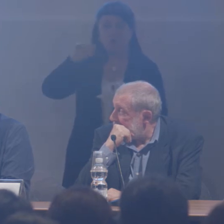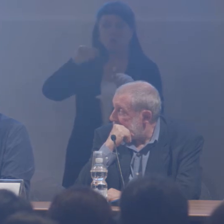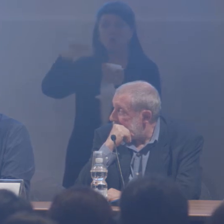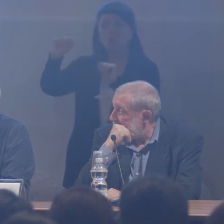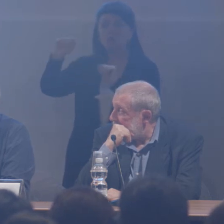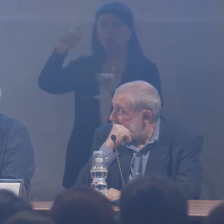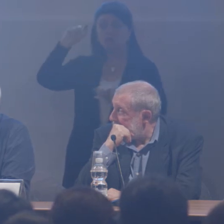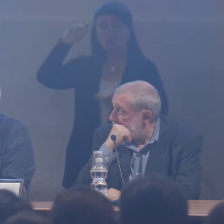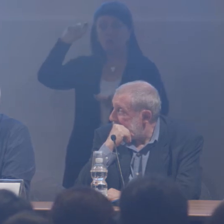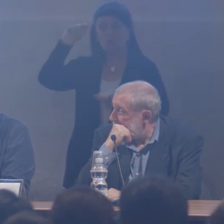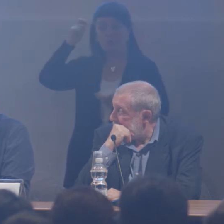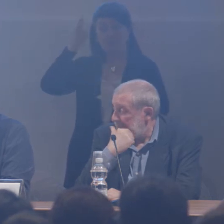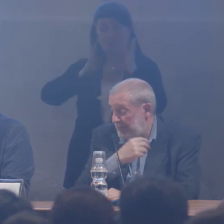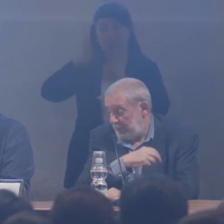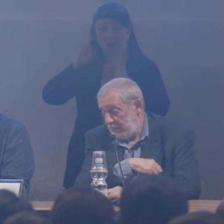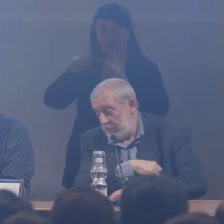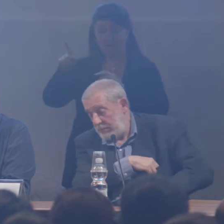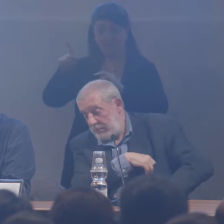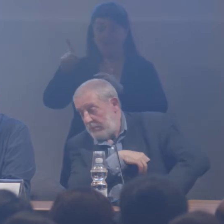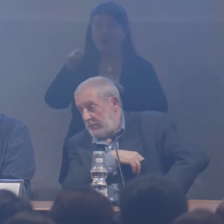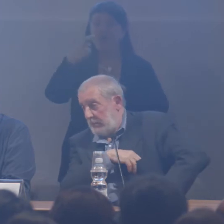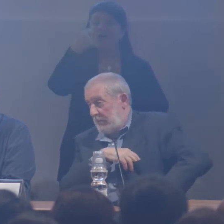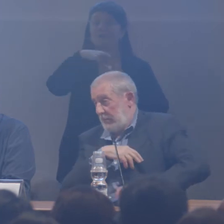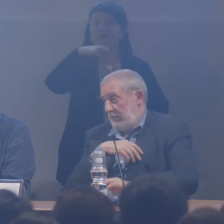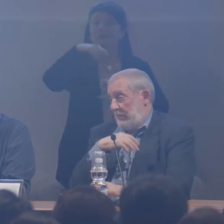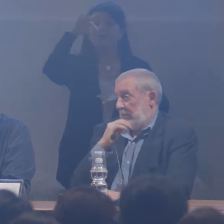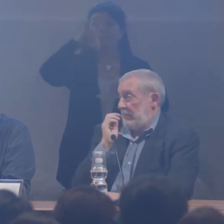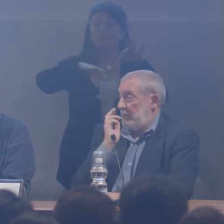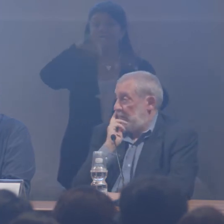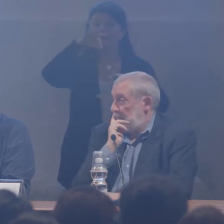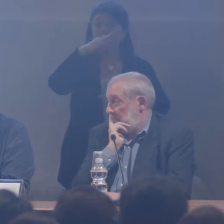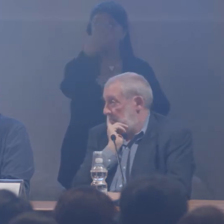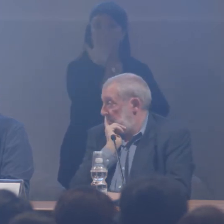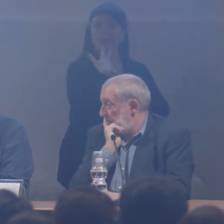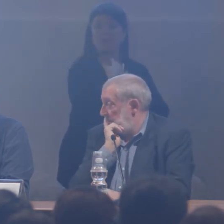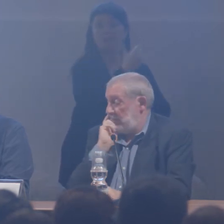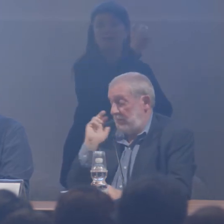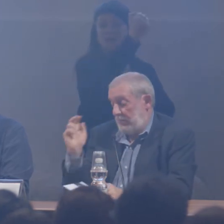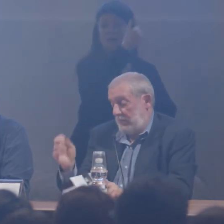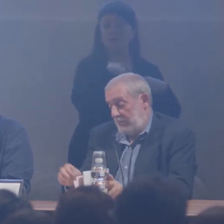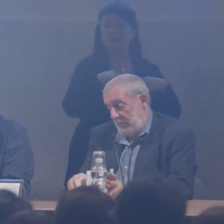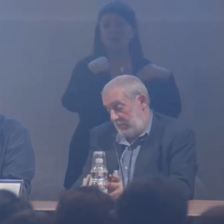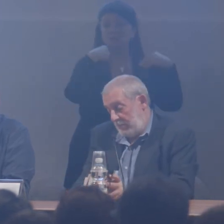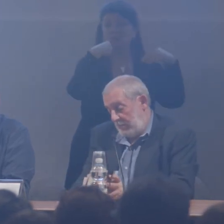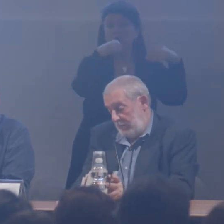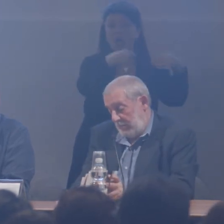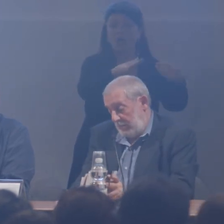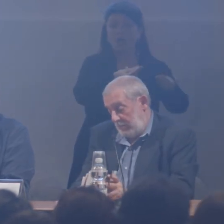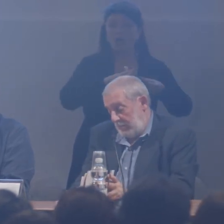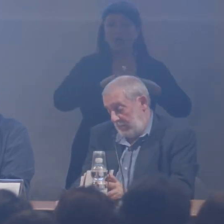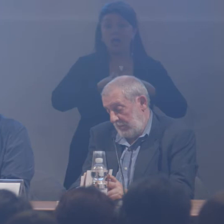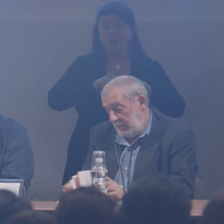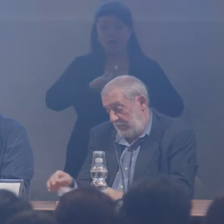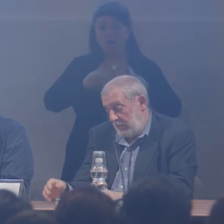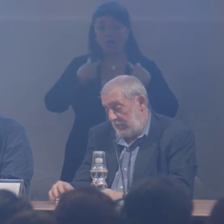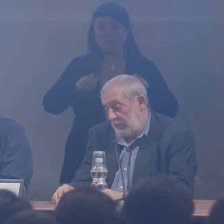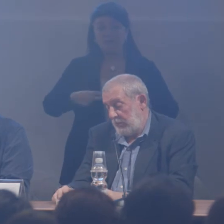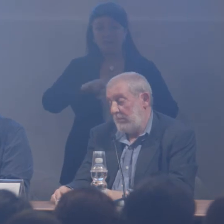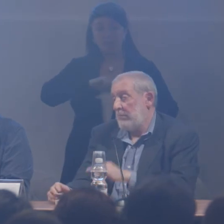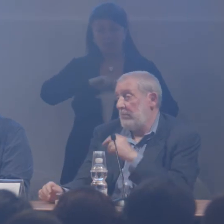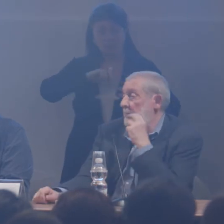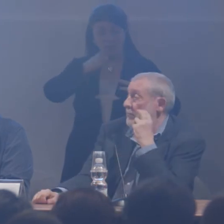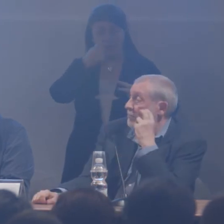da un presidente di tribunale che ha cambiato completamente la mia vita. Io ho fatto il giudice di tutto